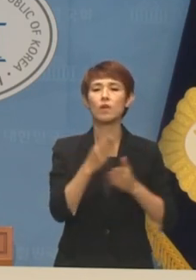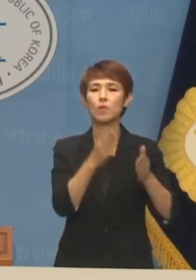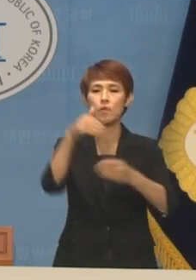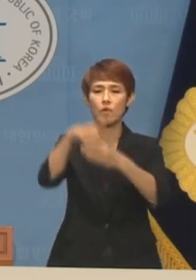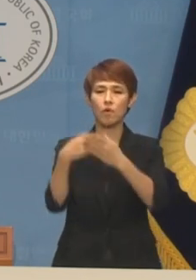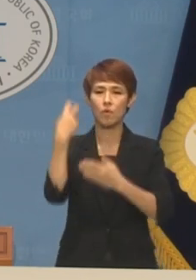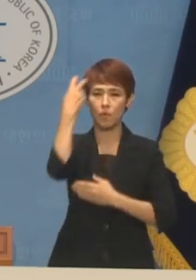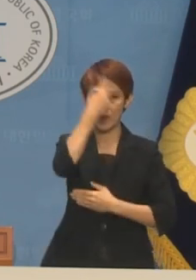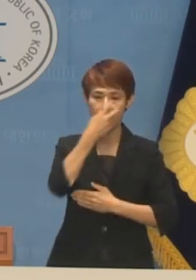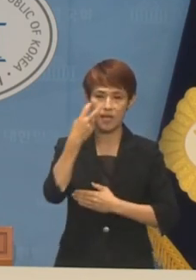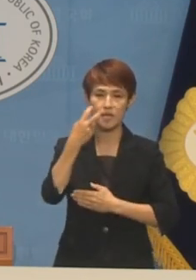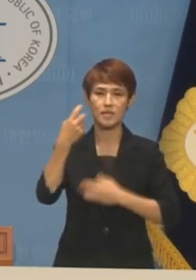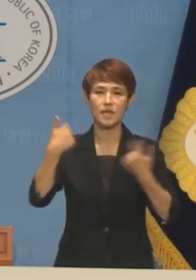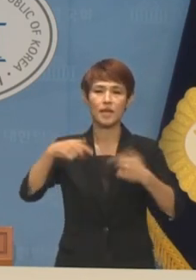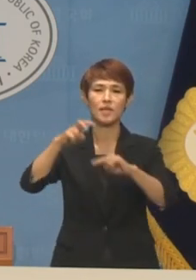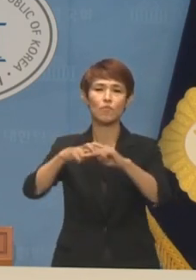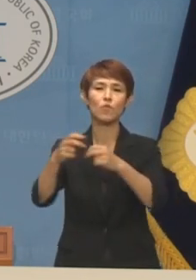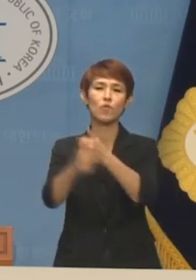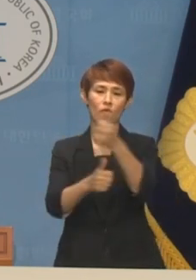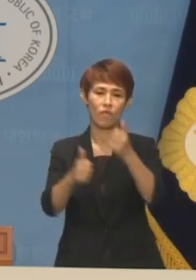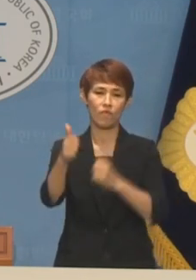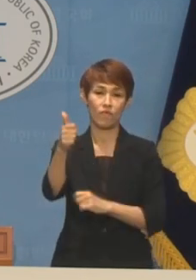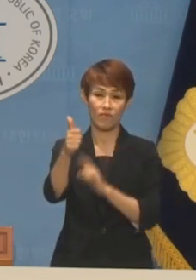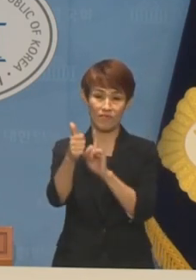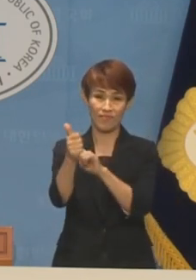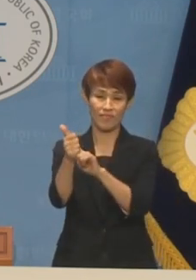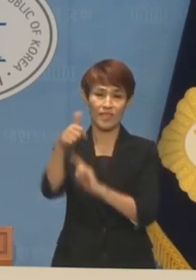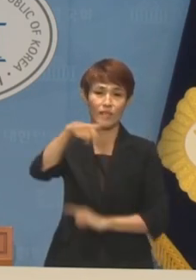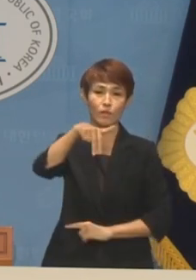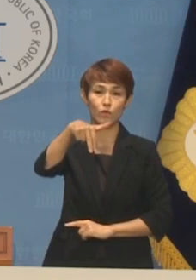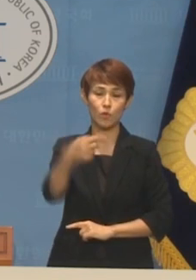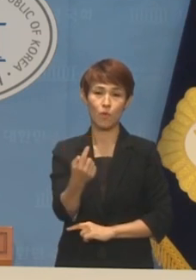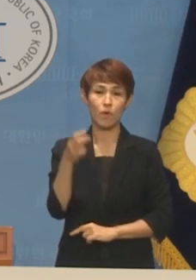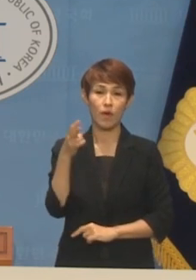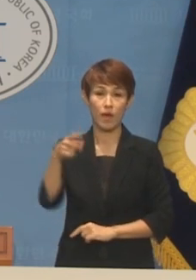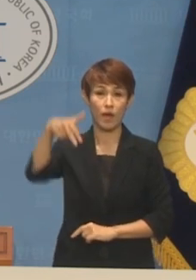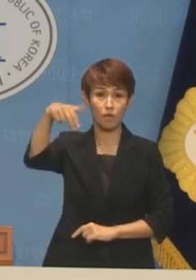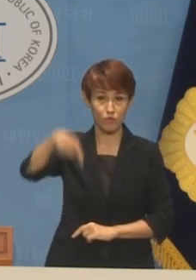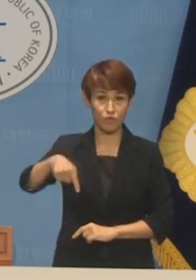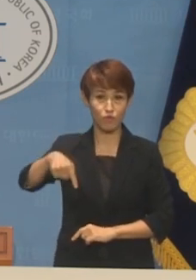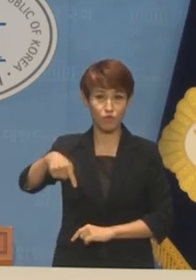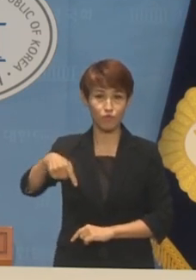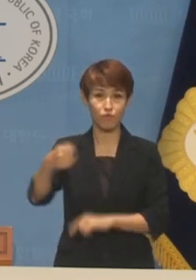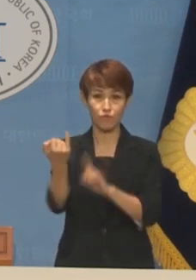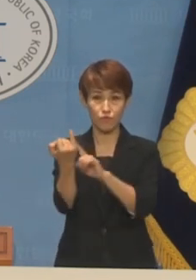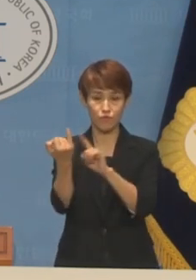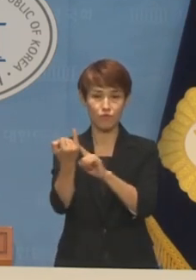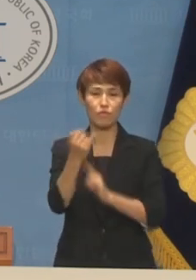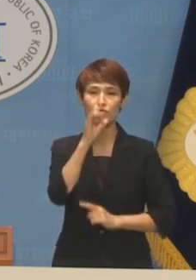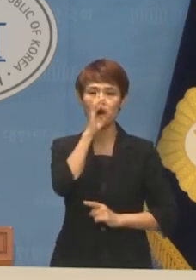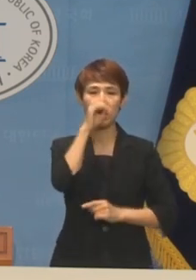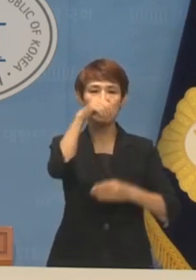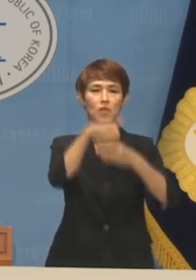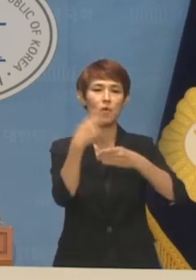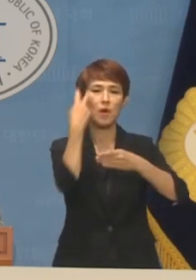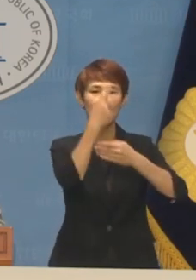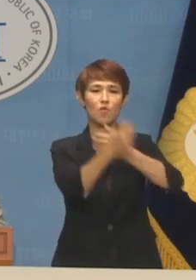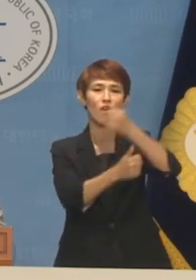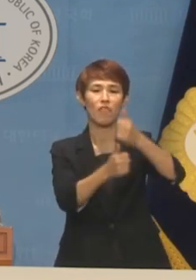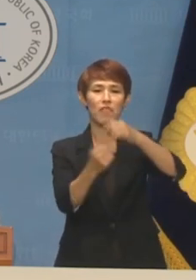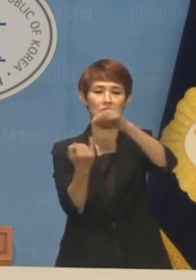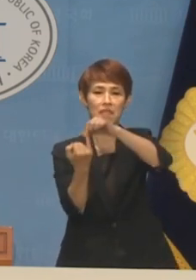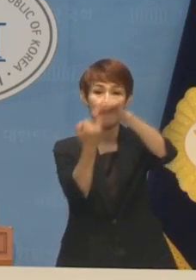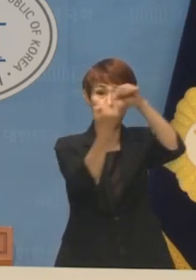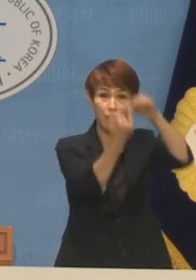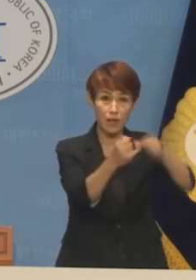선관위 상임위원 조혜주 씨를 임기 6년의 중앙선관위원으로 임명할